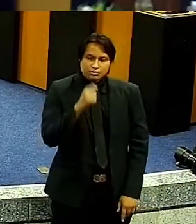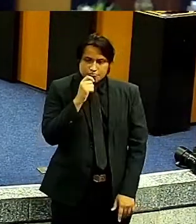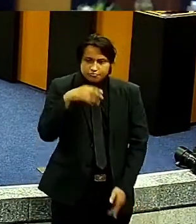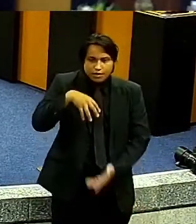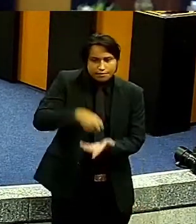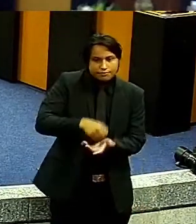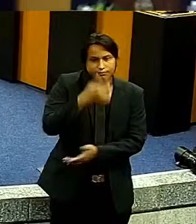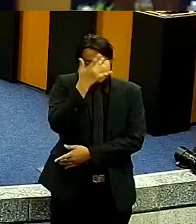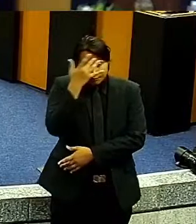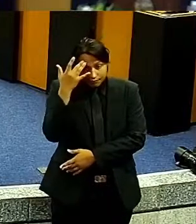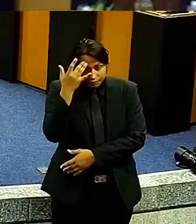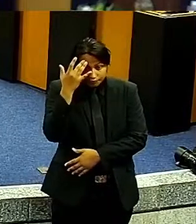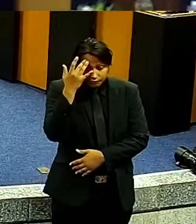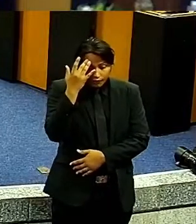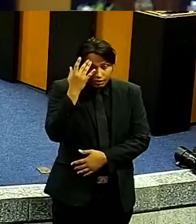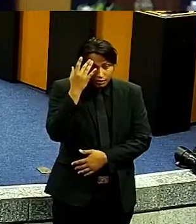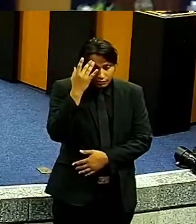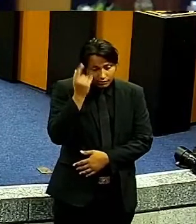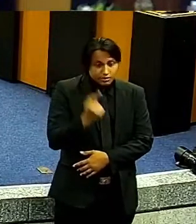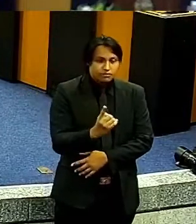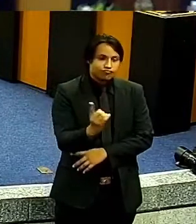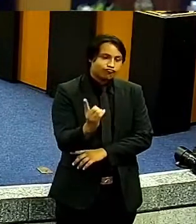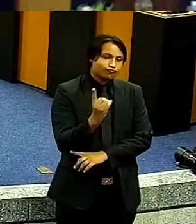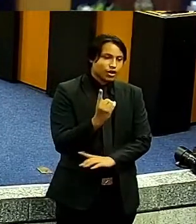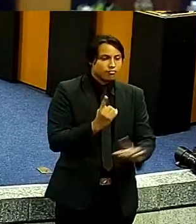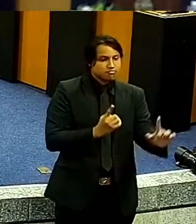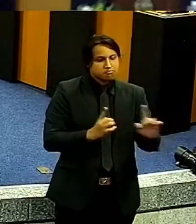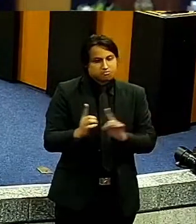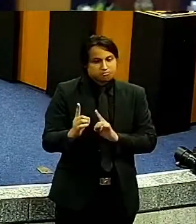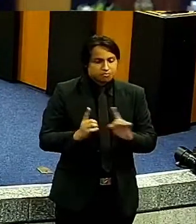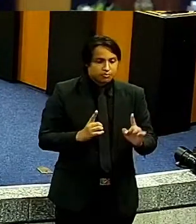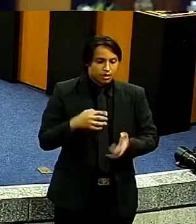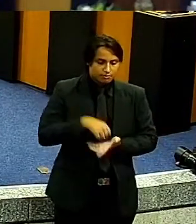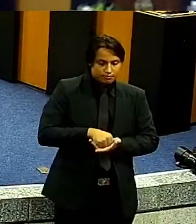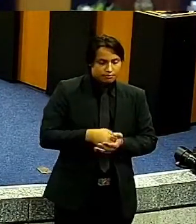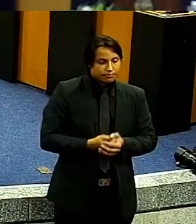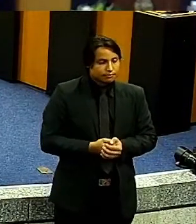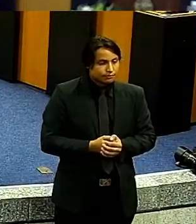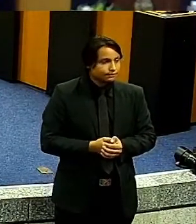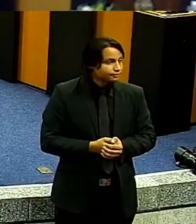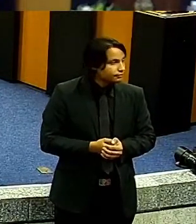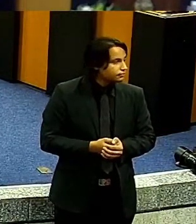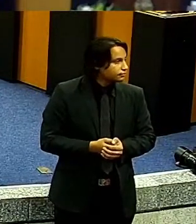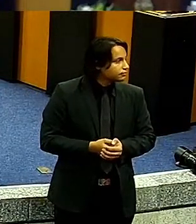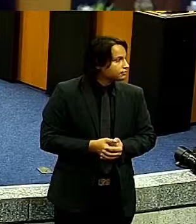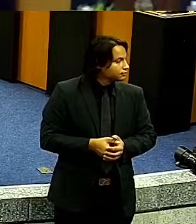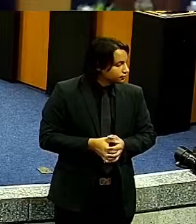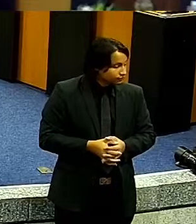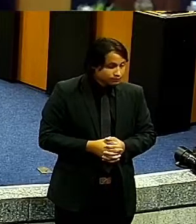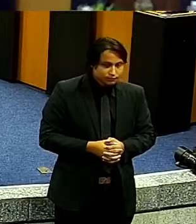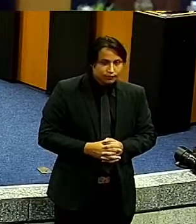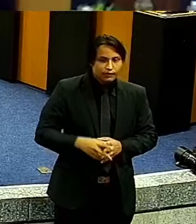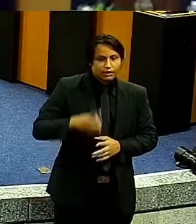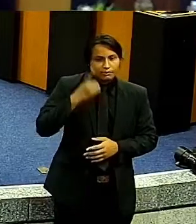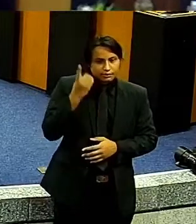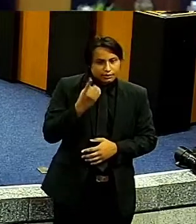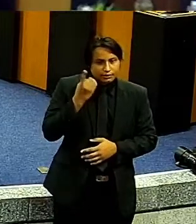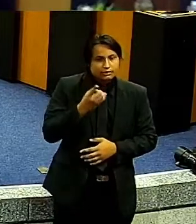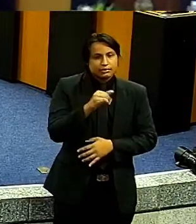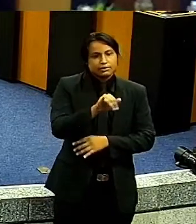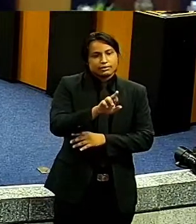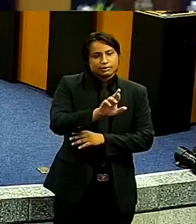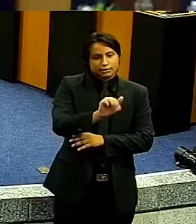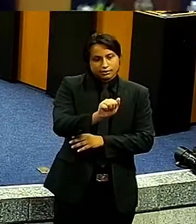se eh que se conduziram ao cerimonial para registro a deputada Iracema